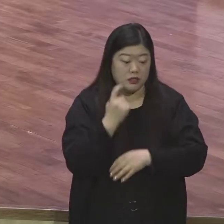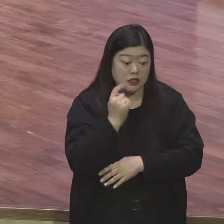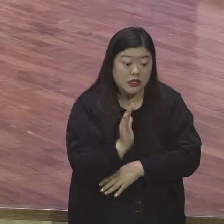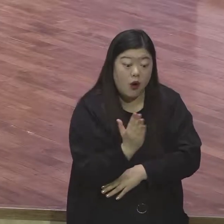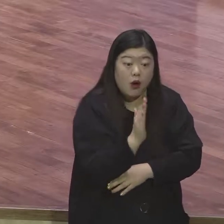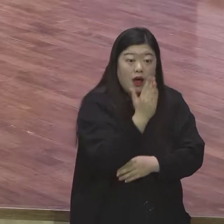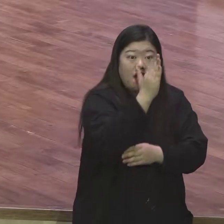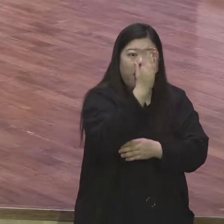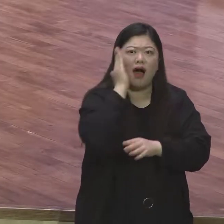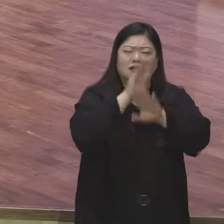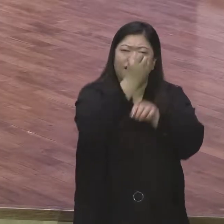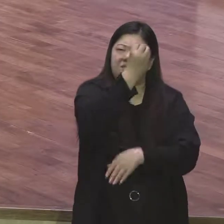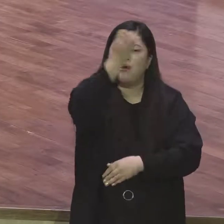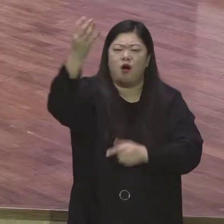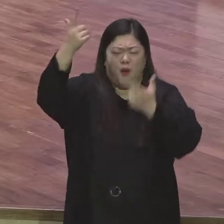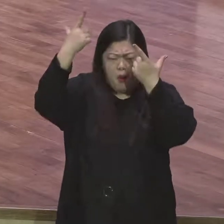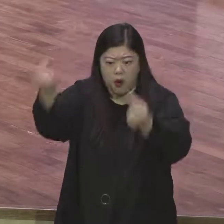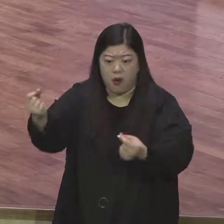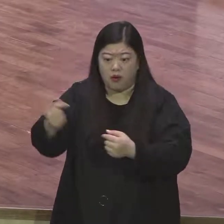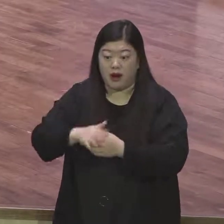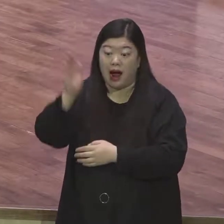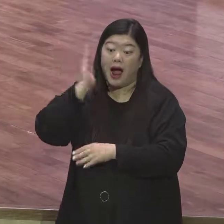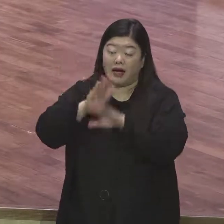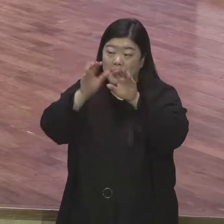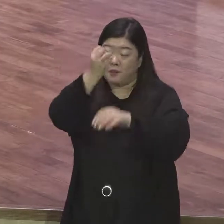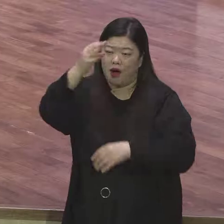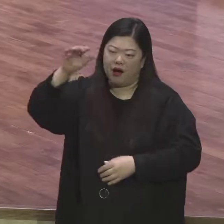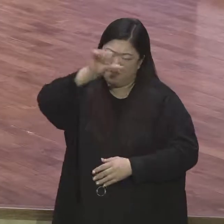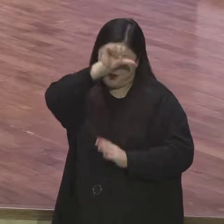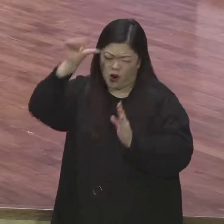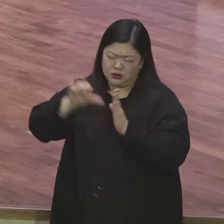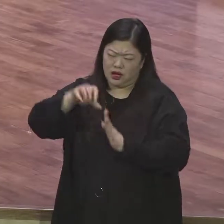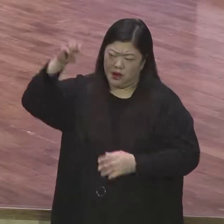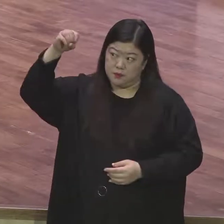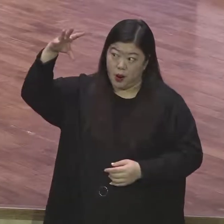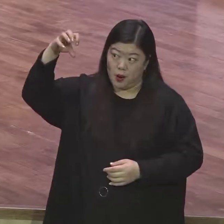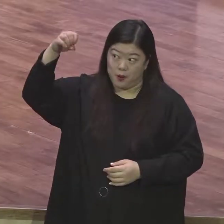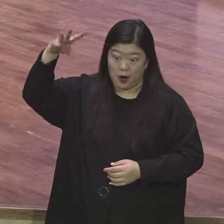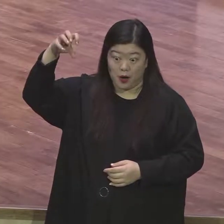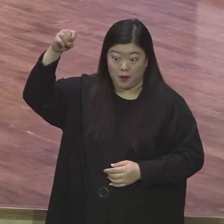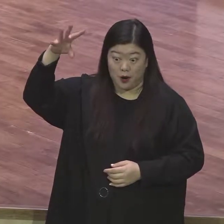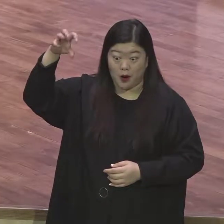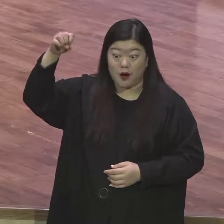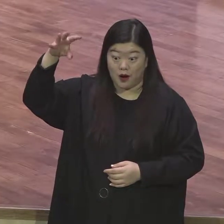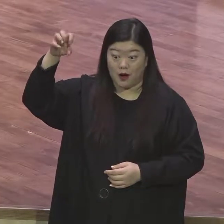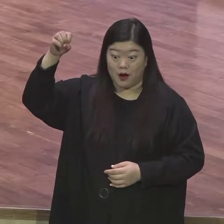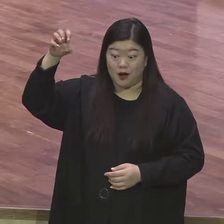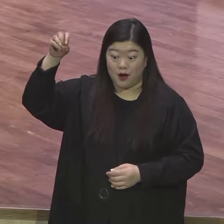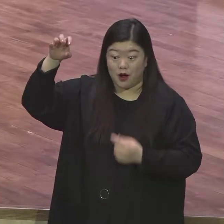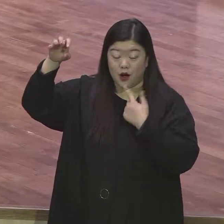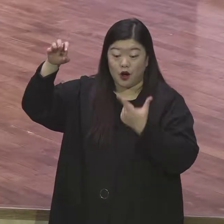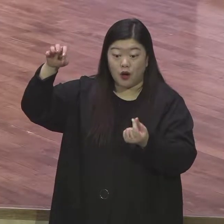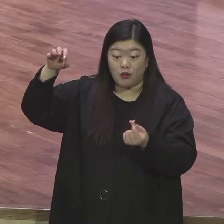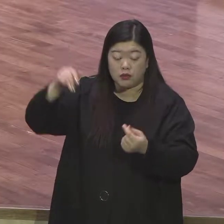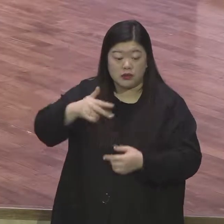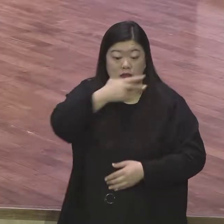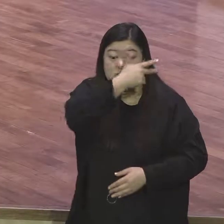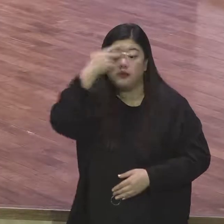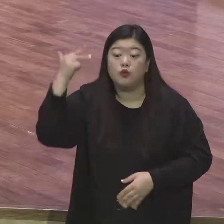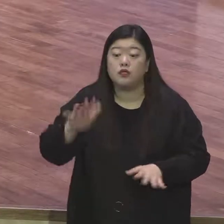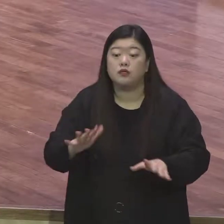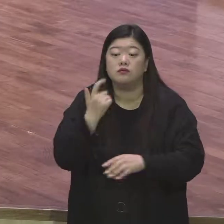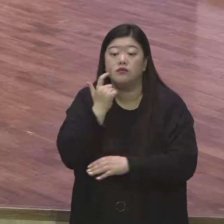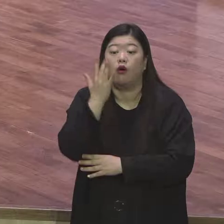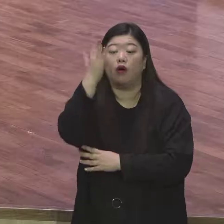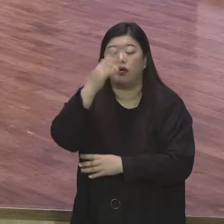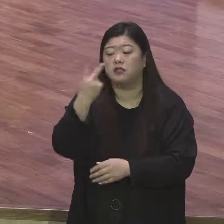이 디모데가 허진한 이것이 2000년 동안 예수님 오실 때까지 디모데예요. 얼마나